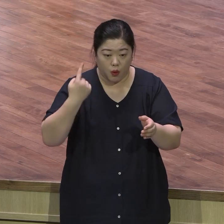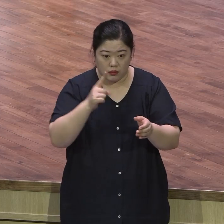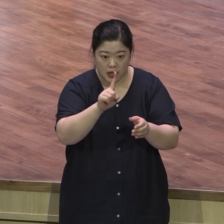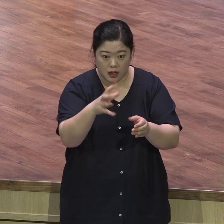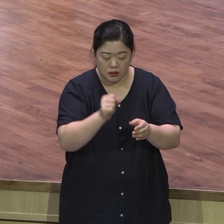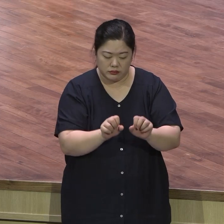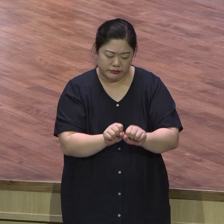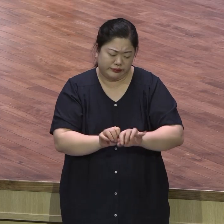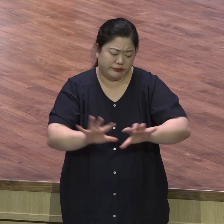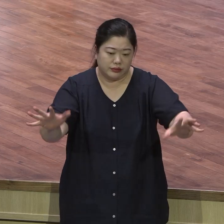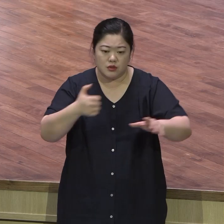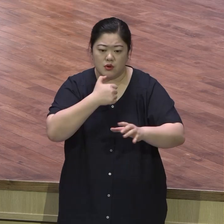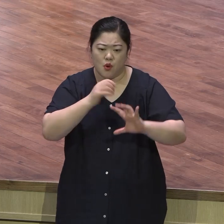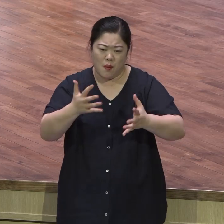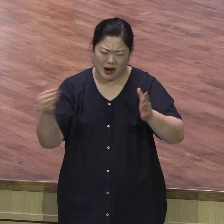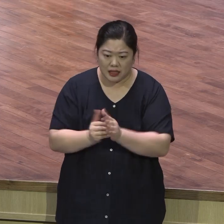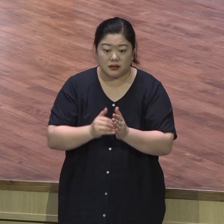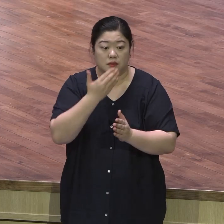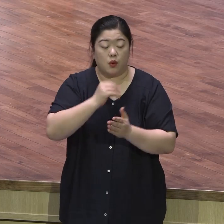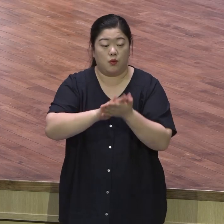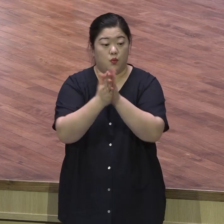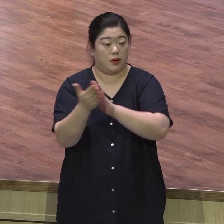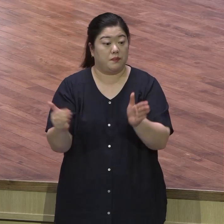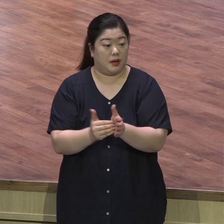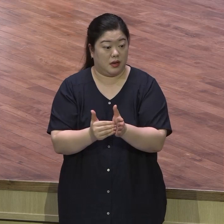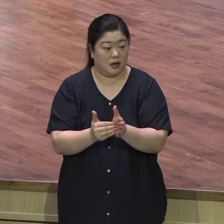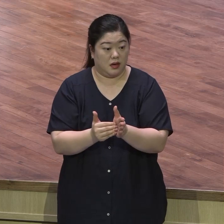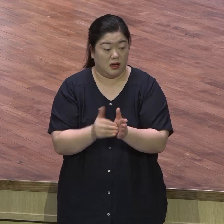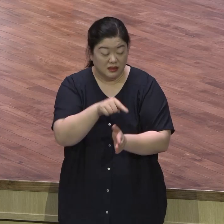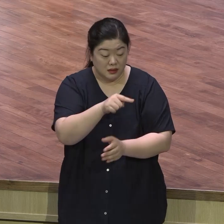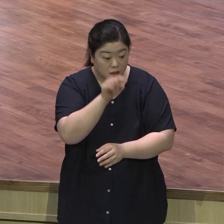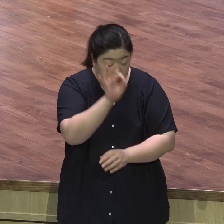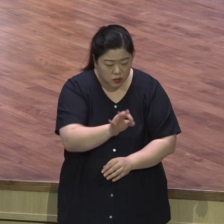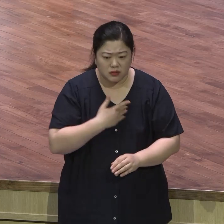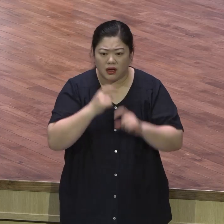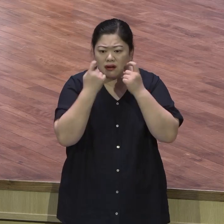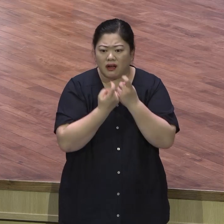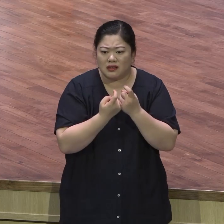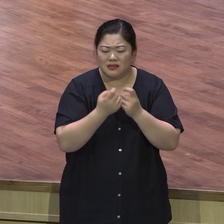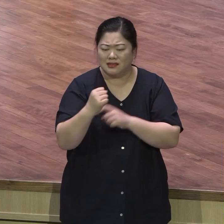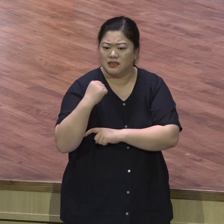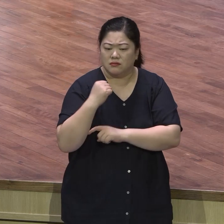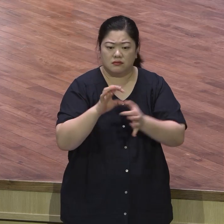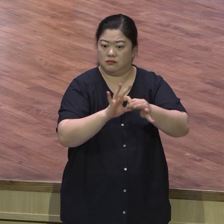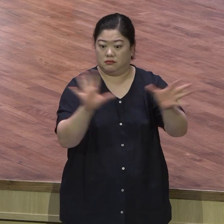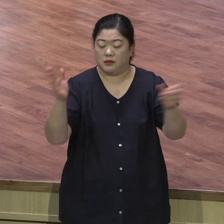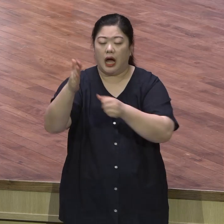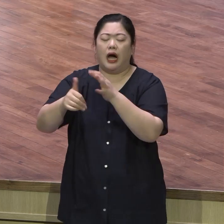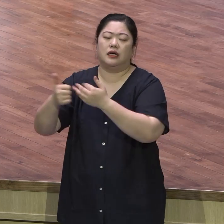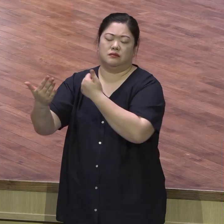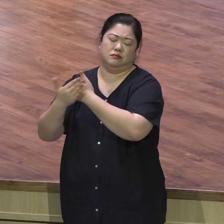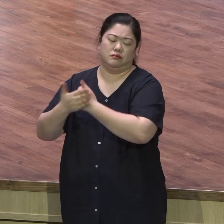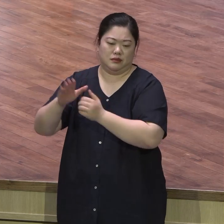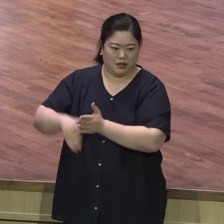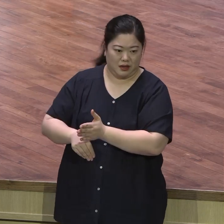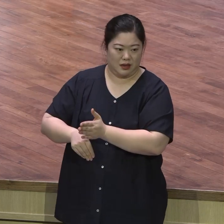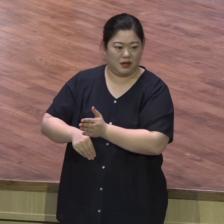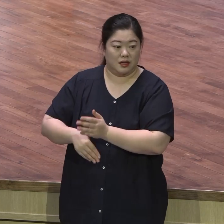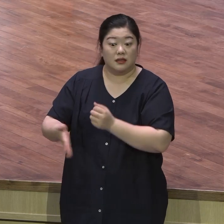그래서 그래서 여러분들이요 내 수준과 상관없이 예루살렘 곧 나의 삶의 현장에서